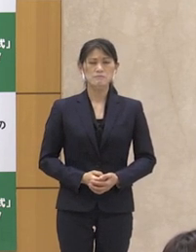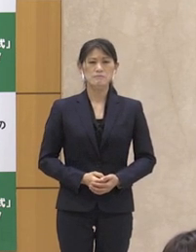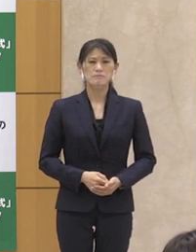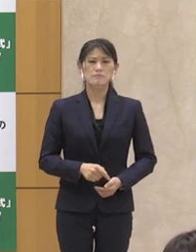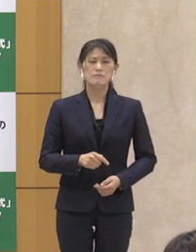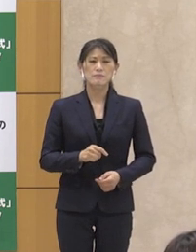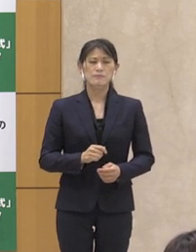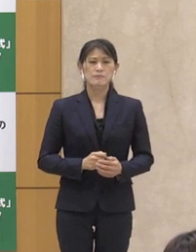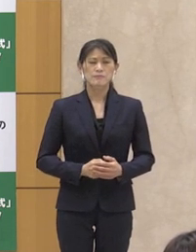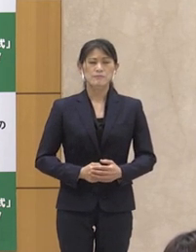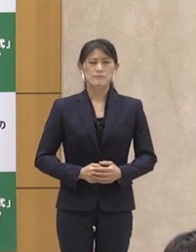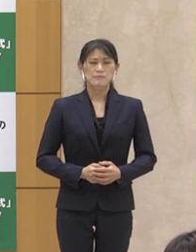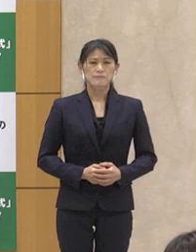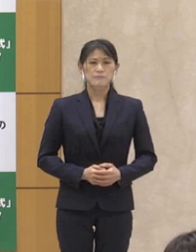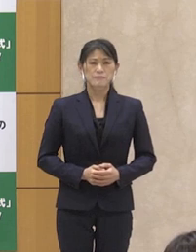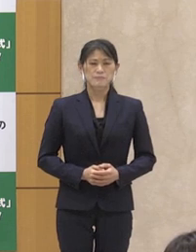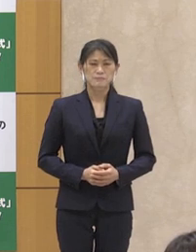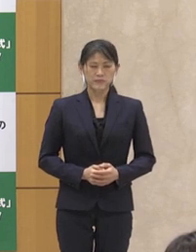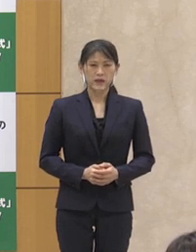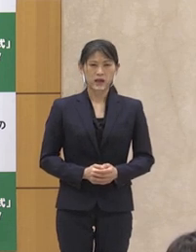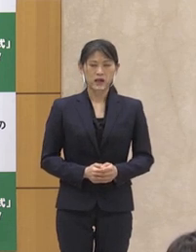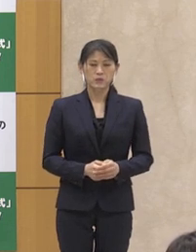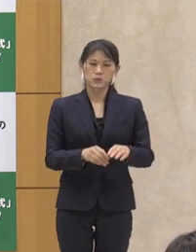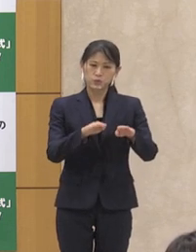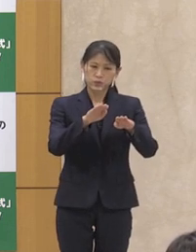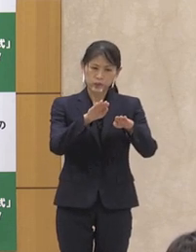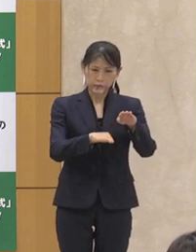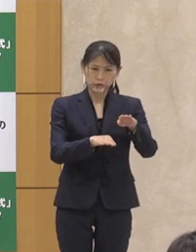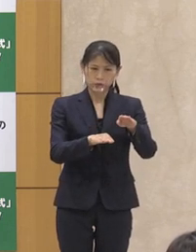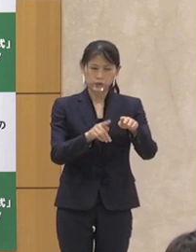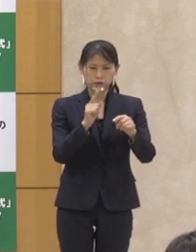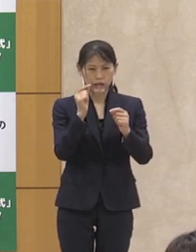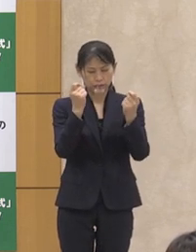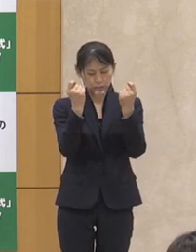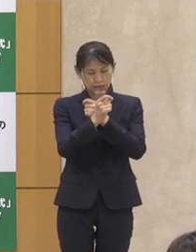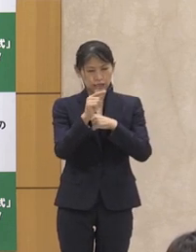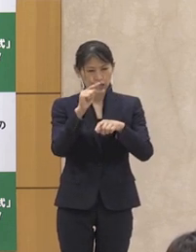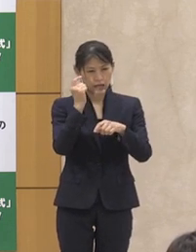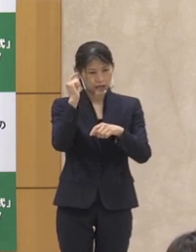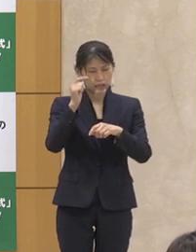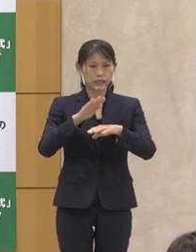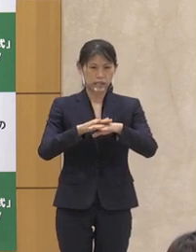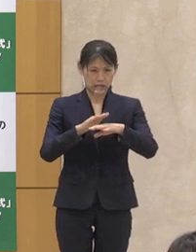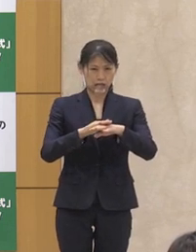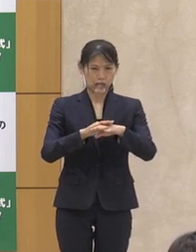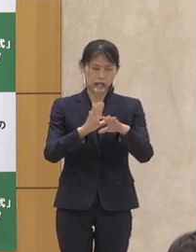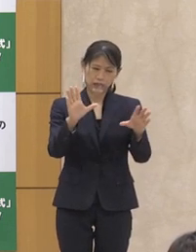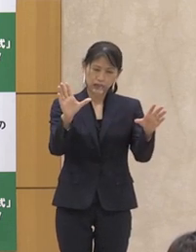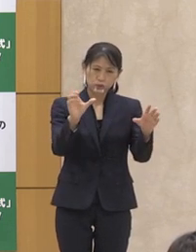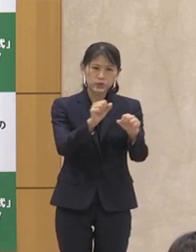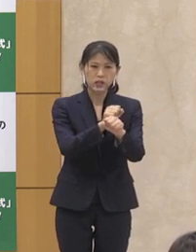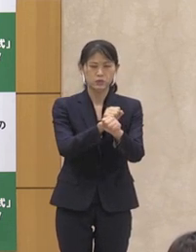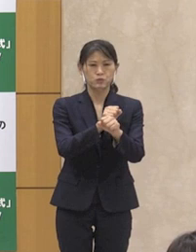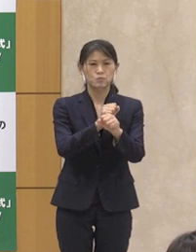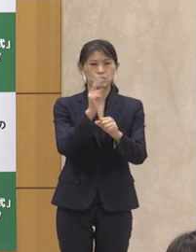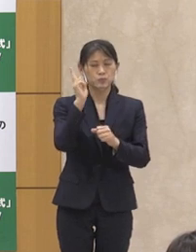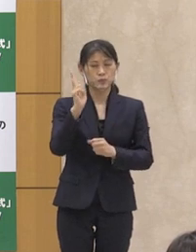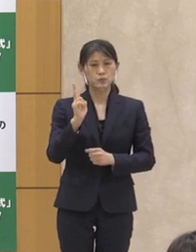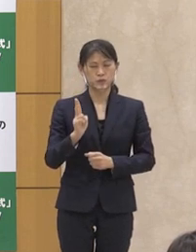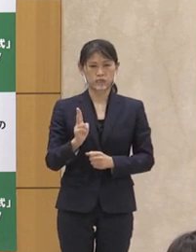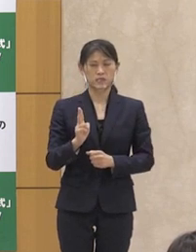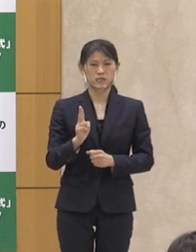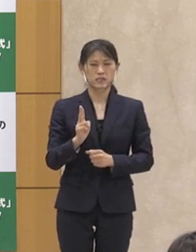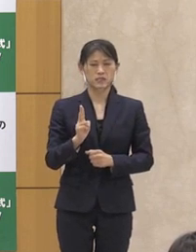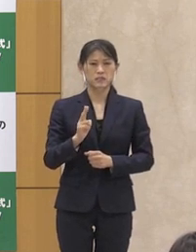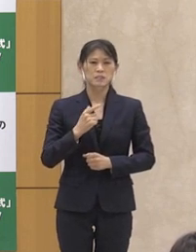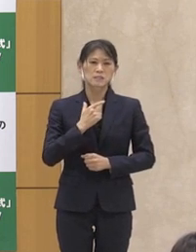とにかくなくなっていくということをぜひ、お願いしたいと、まあ、そういう